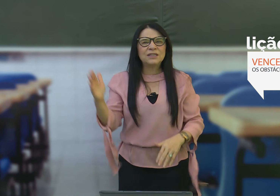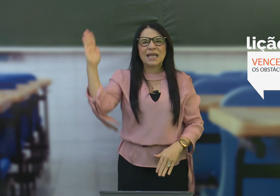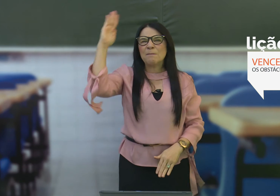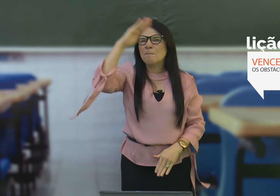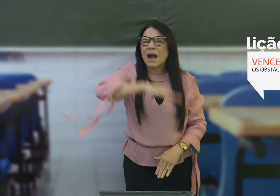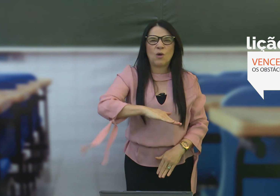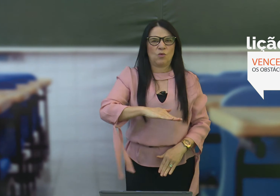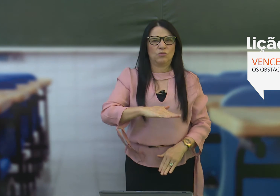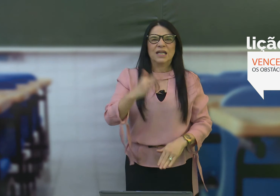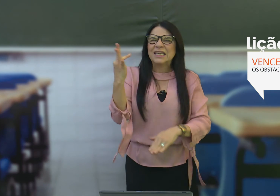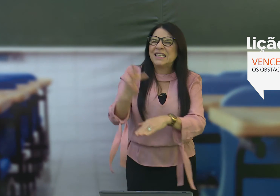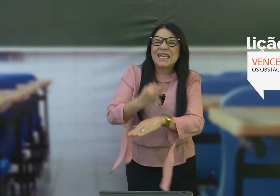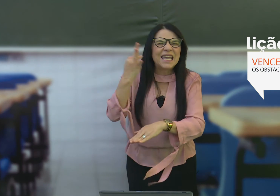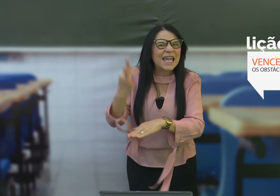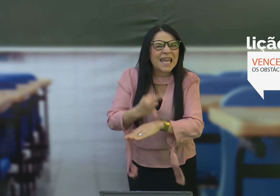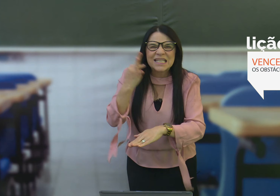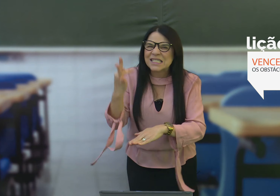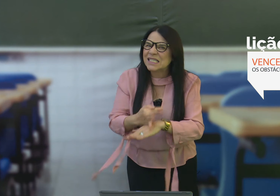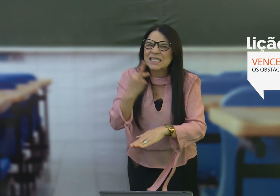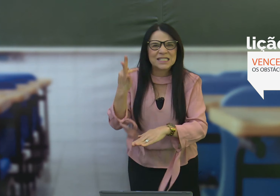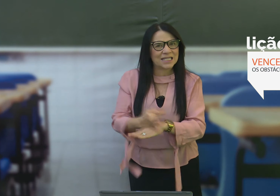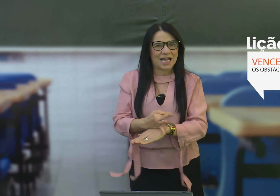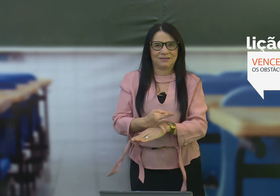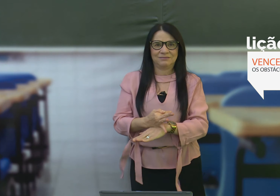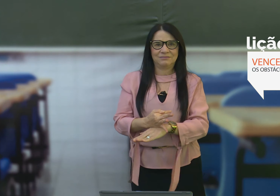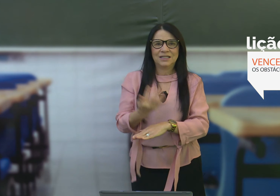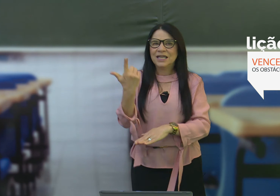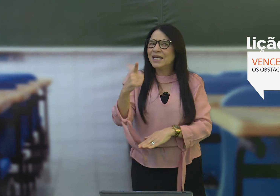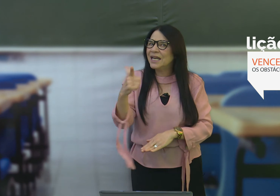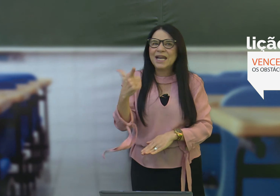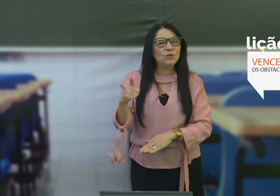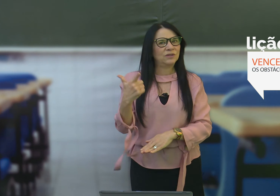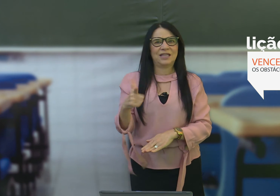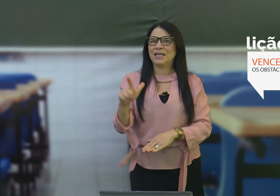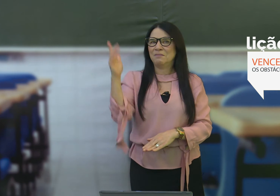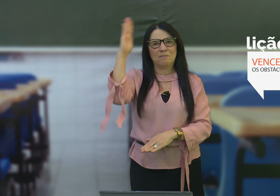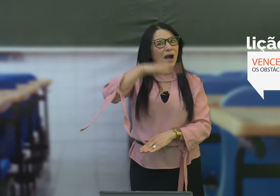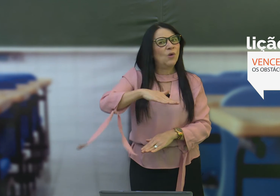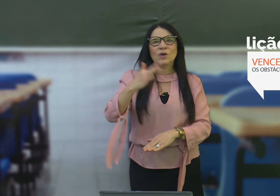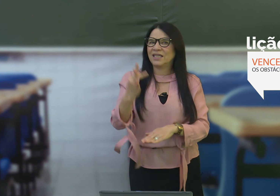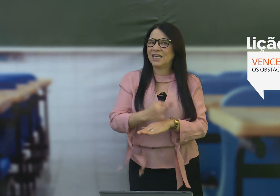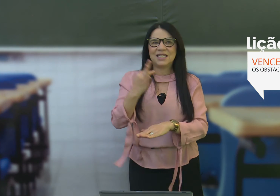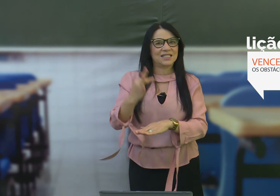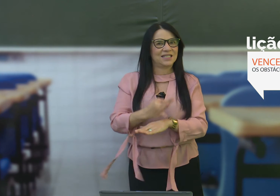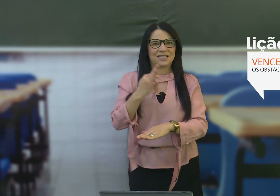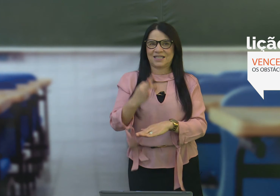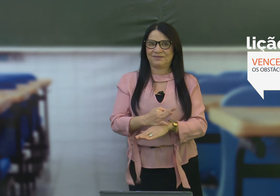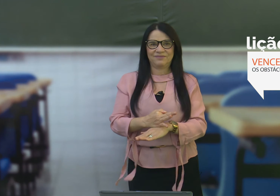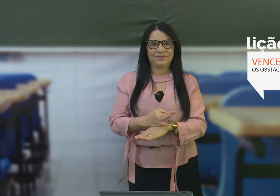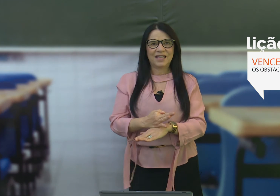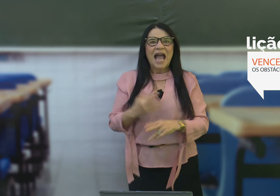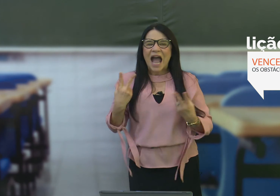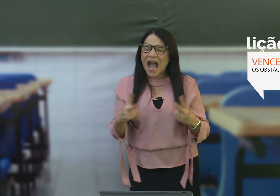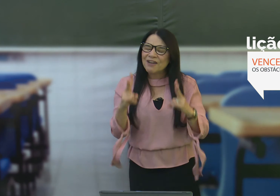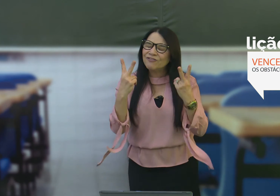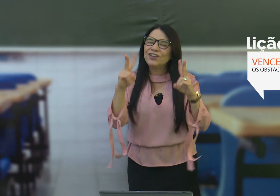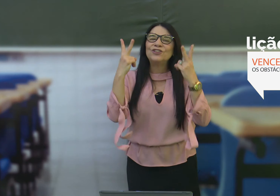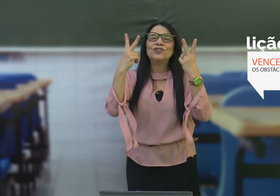tem mal que resista. Não tem mal que resista. A